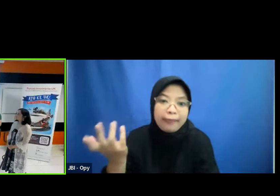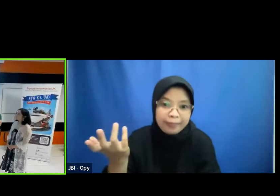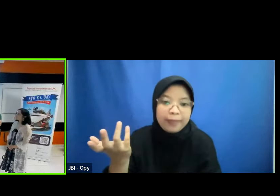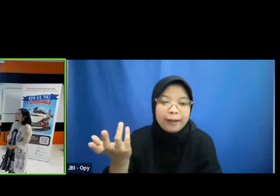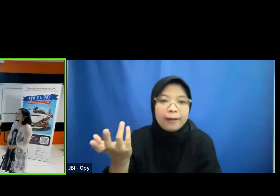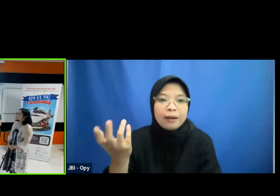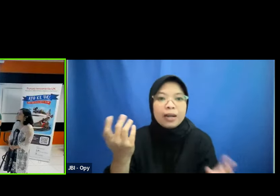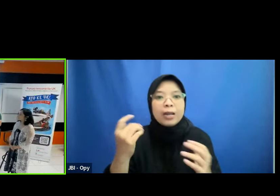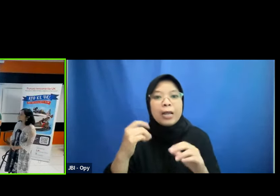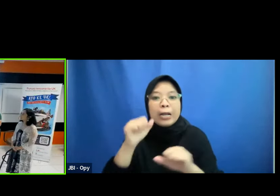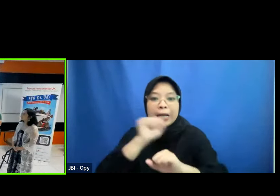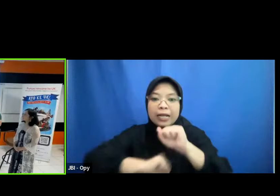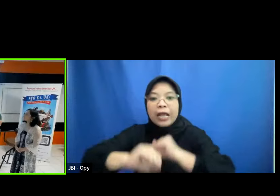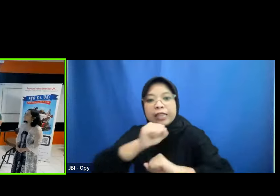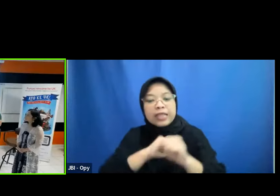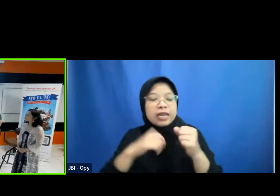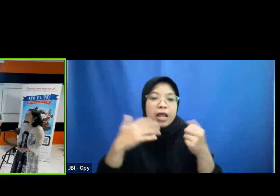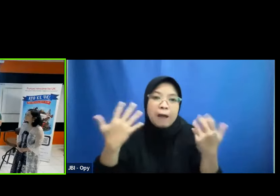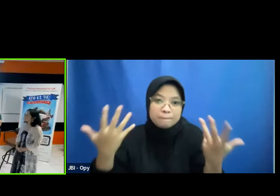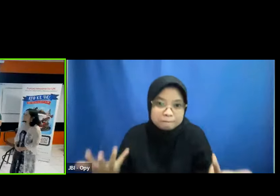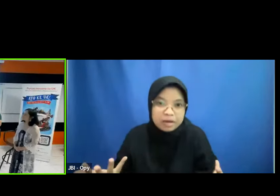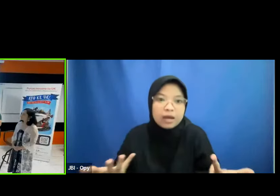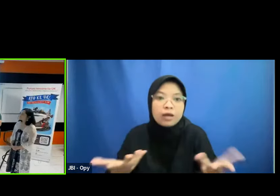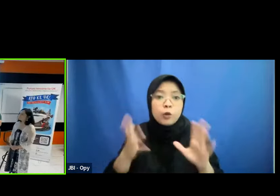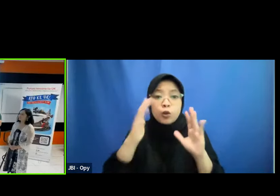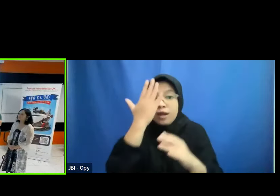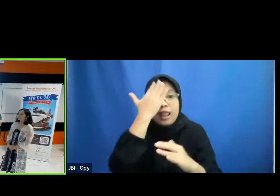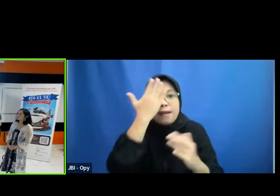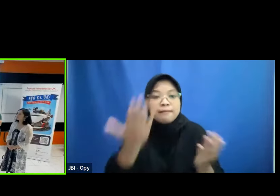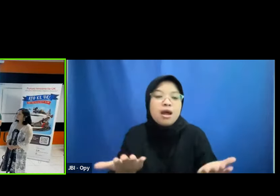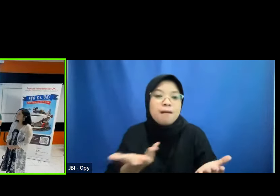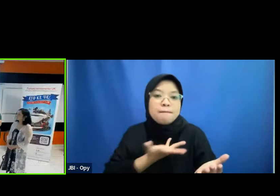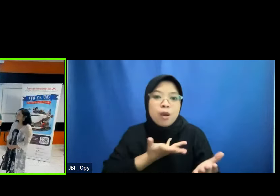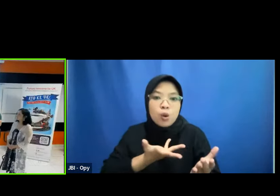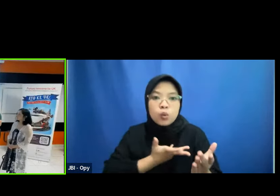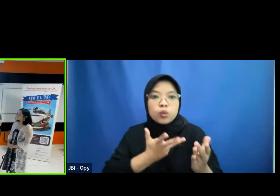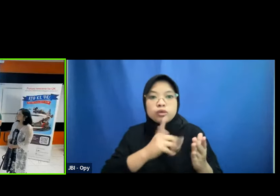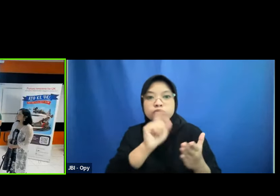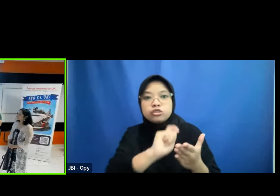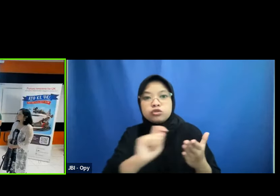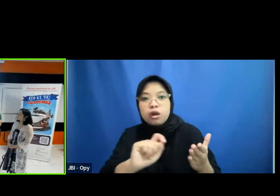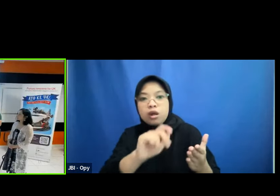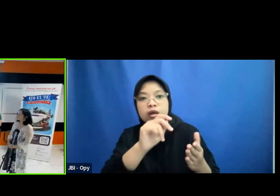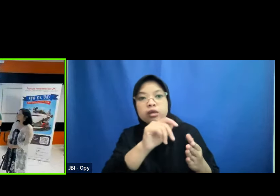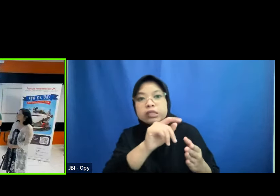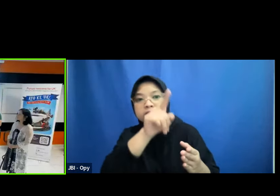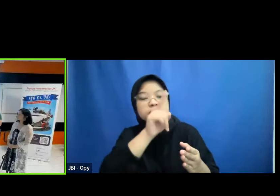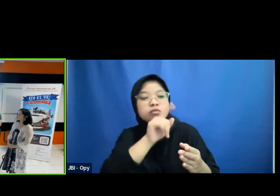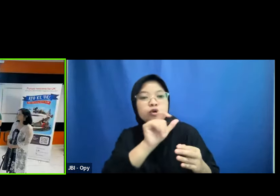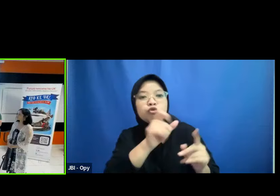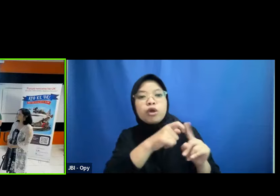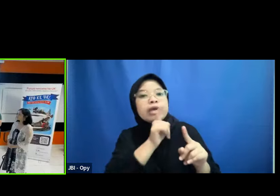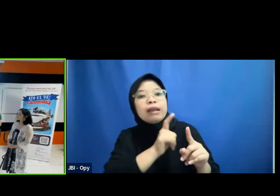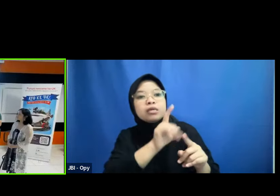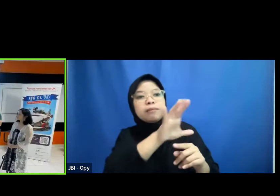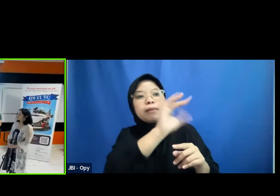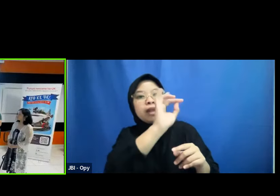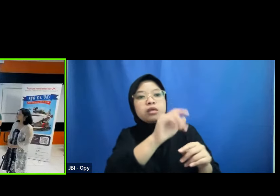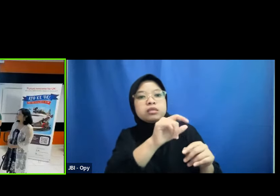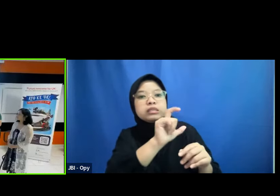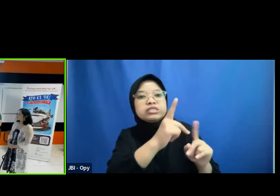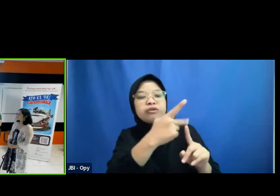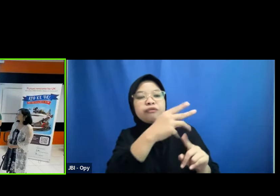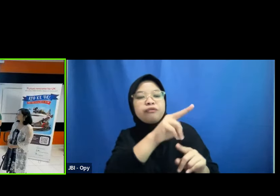apa kegiatannya terus ya kenapa gitu pengin sekolah ke UK atau Kenapa pilih siening itu aja